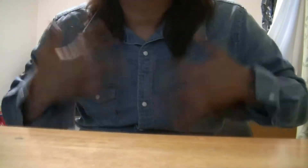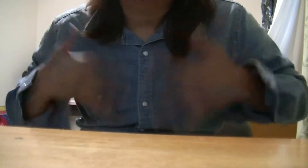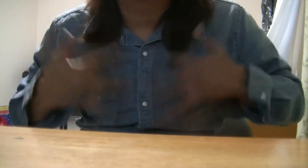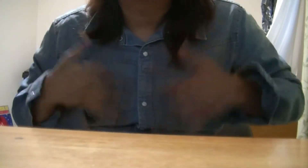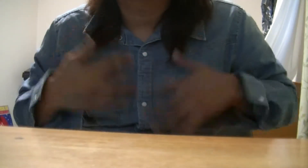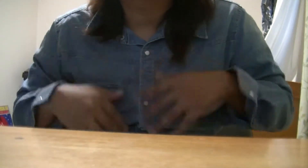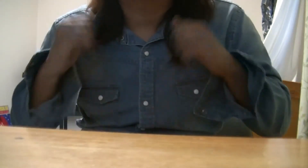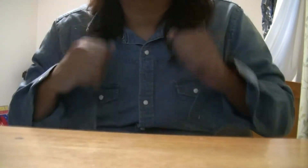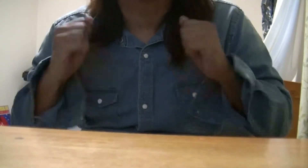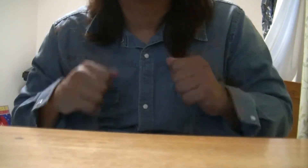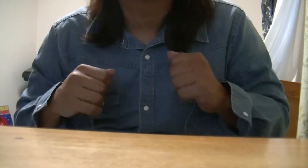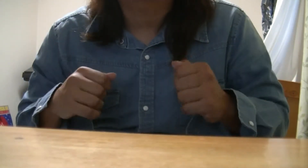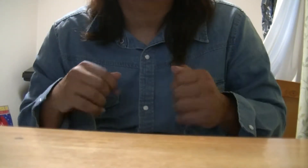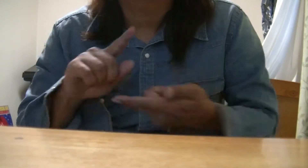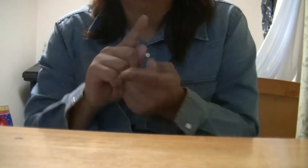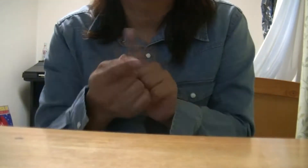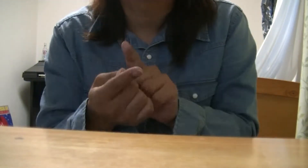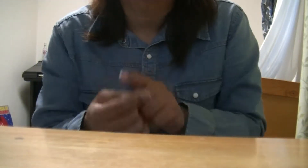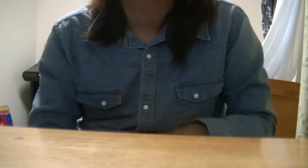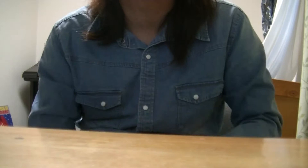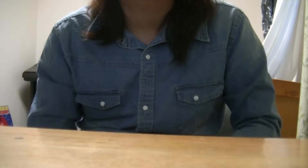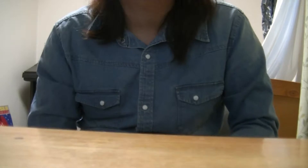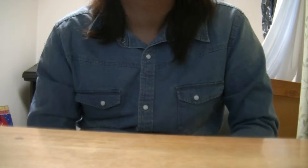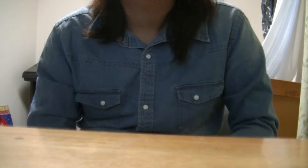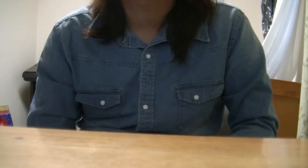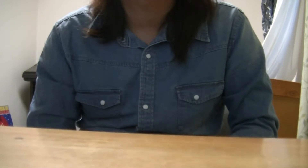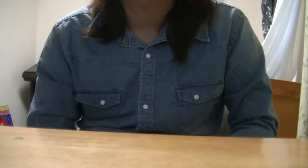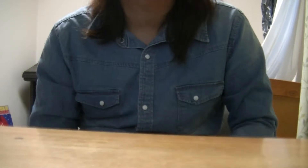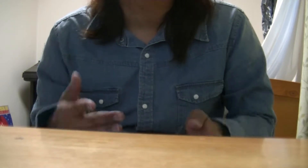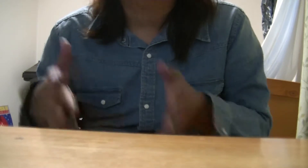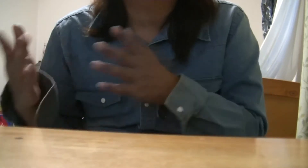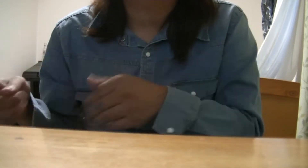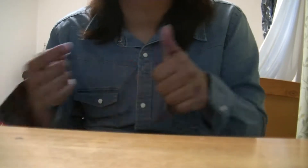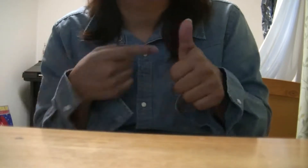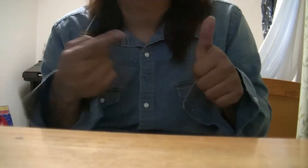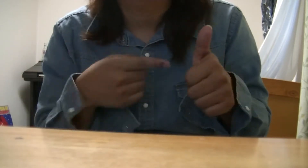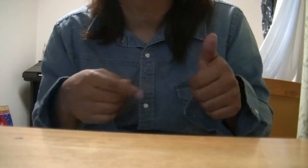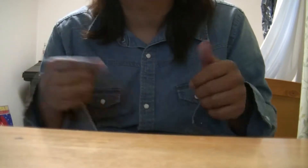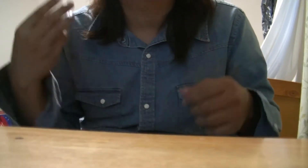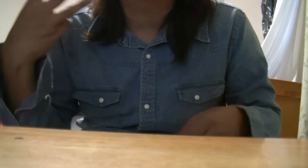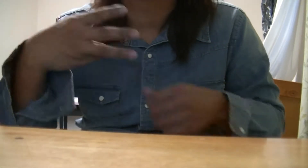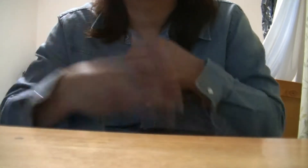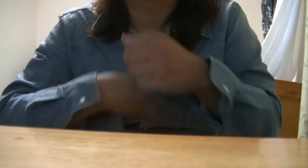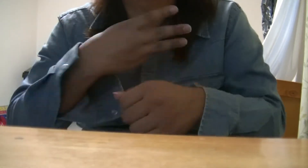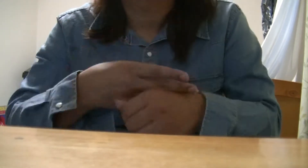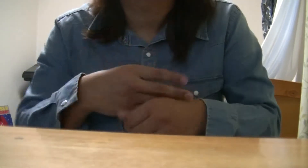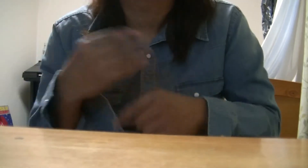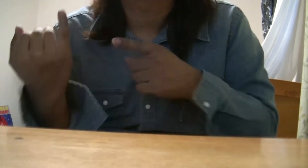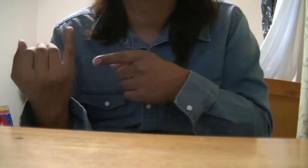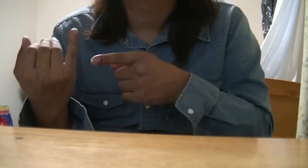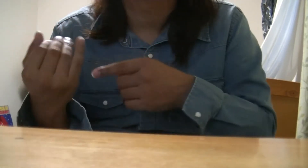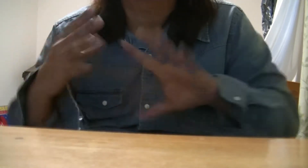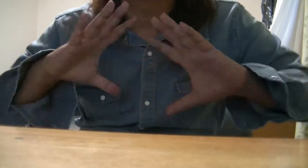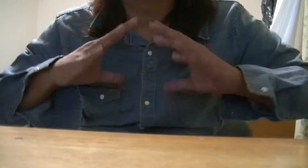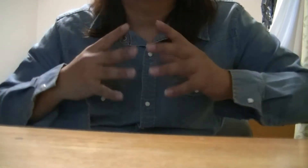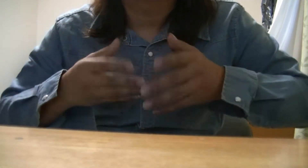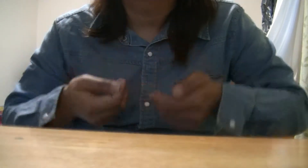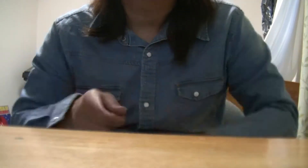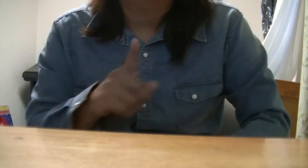するように変わっていきます。やがて小出監督に出会って3年目、彼女は世界ナンバーワンのトップラン